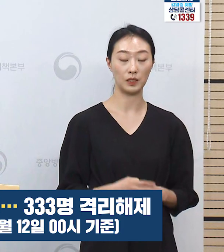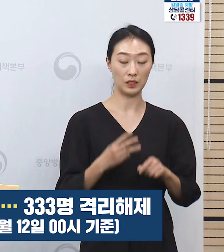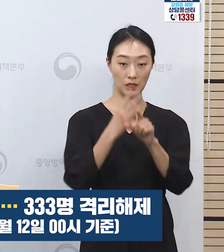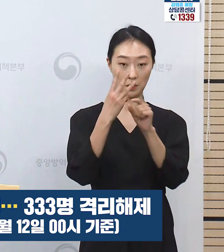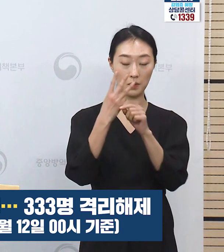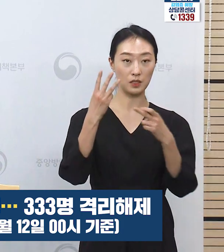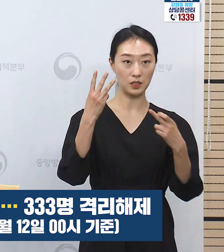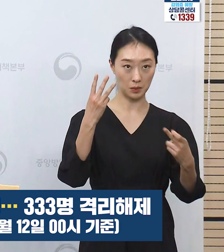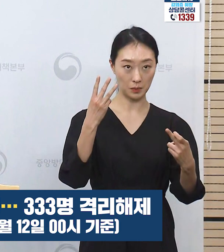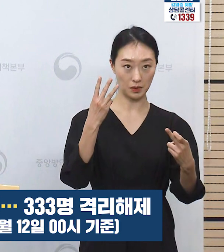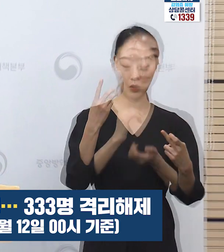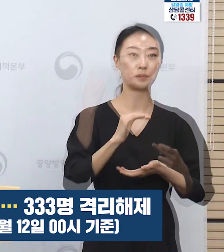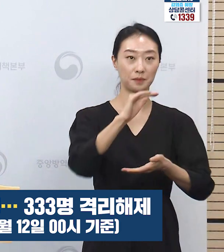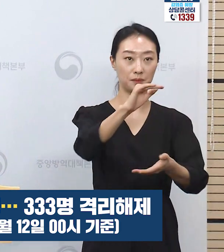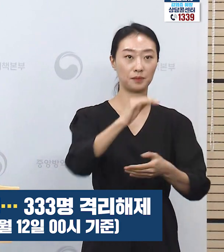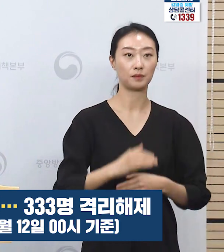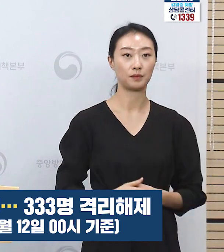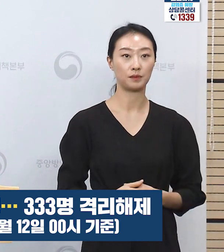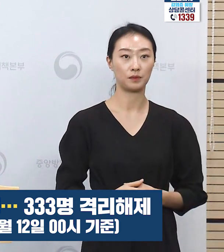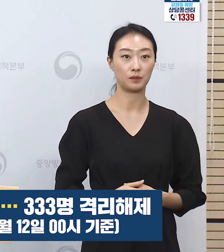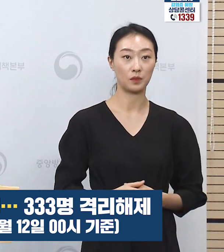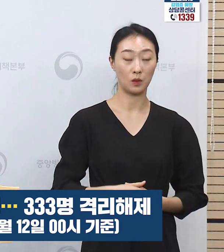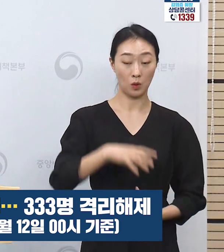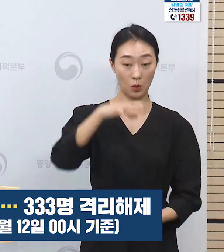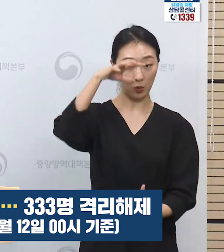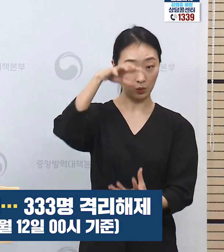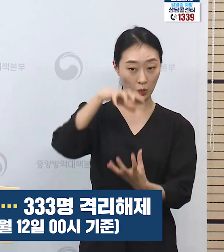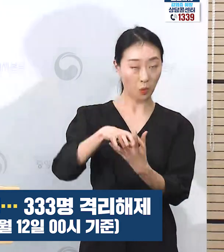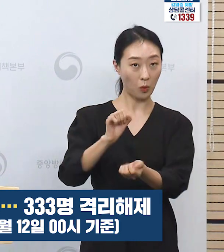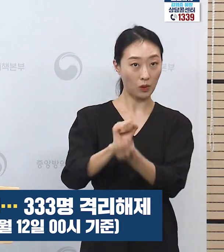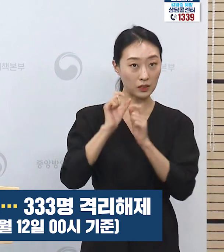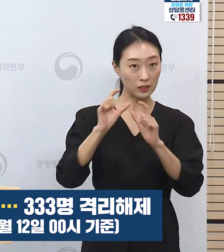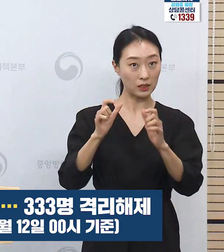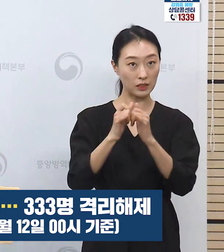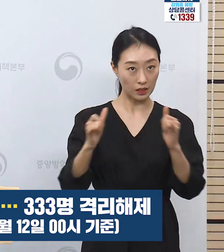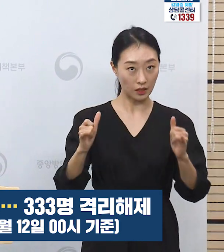3월 12일 0시 현재 총 누적 확진자 수는